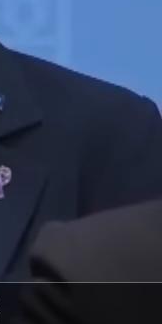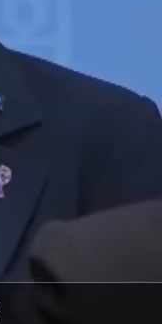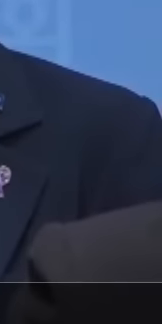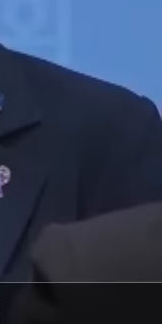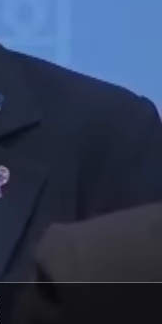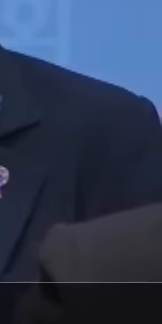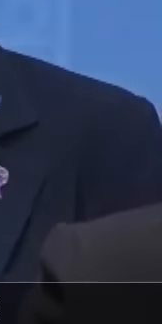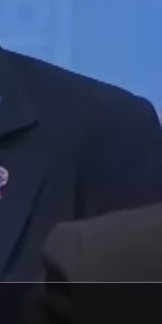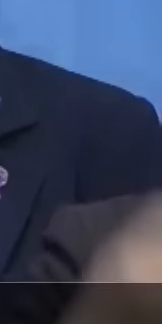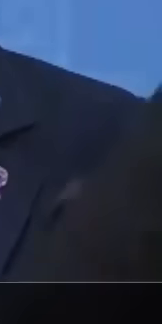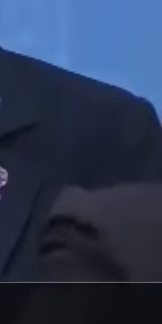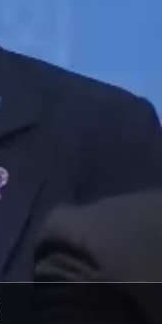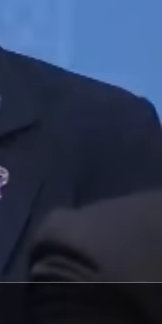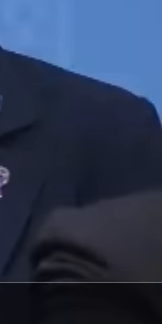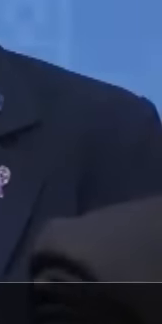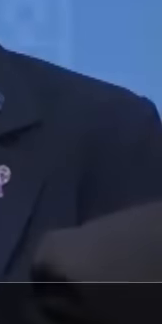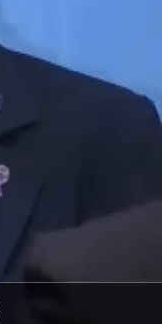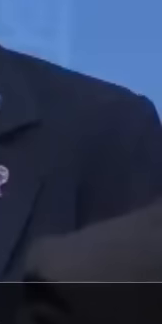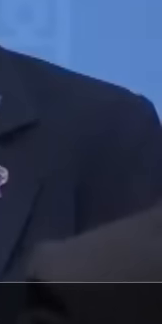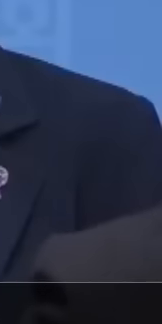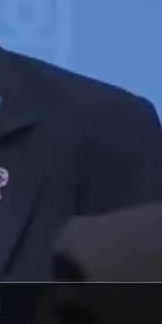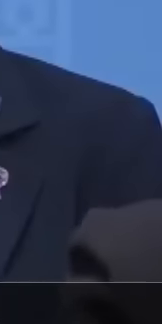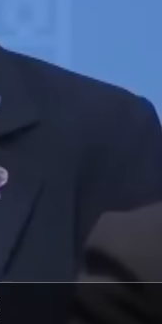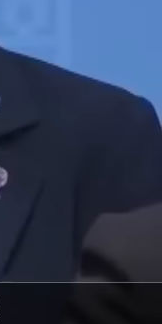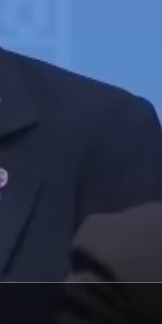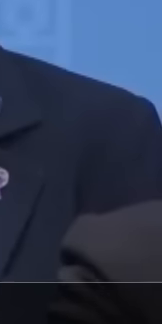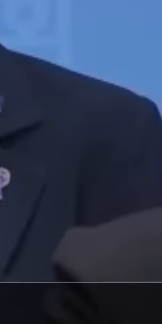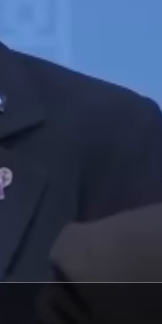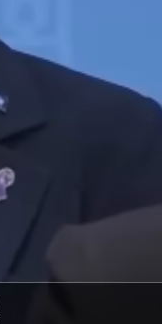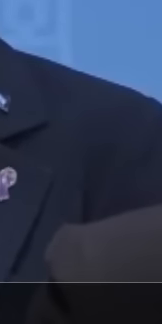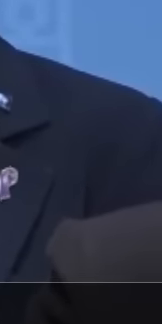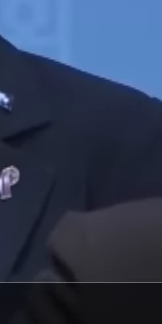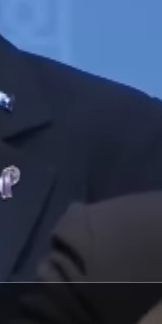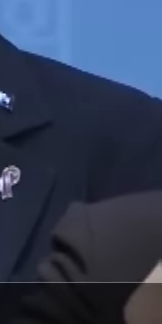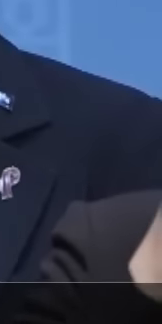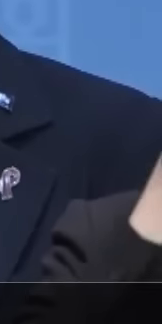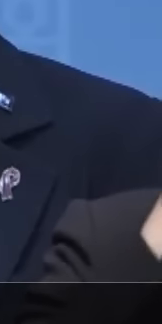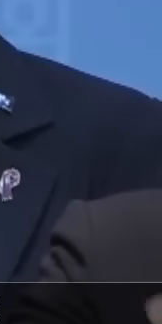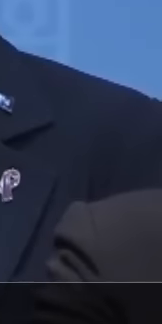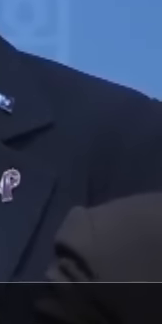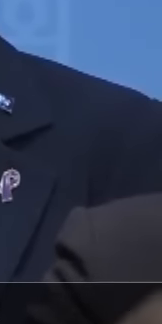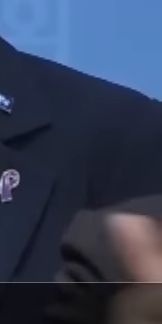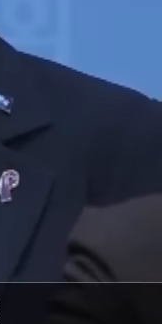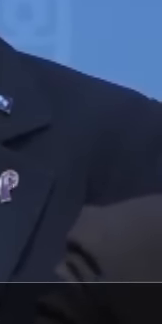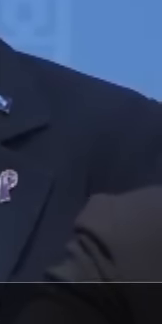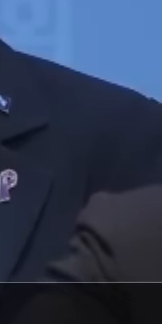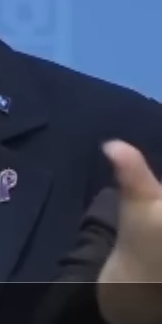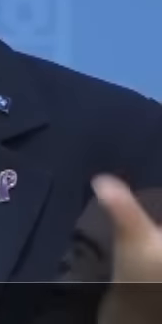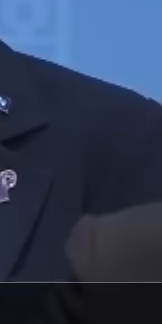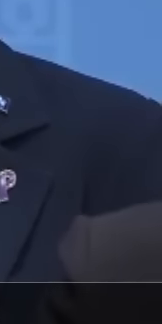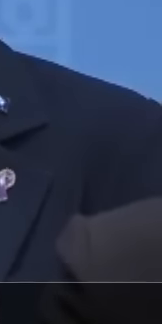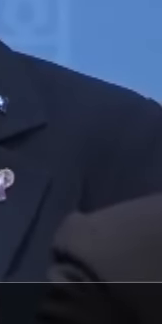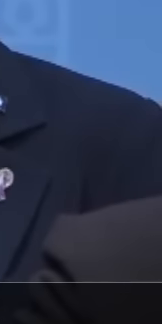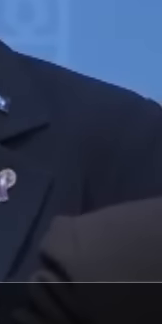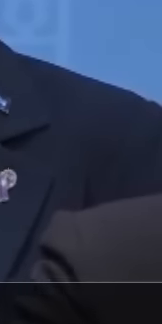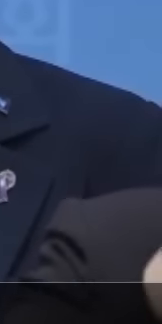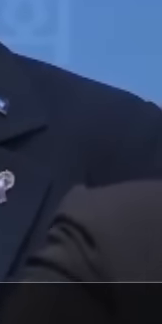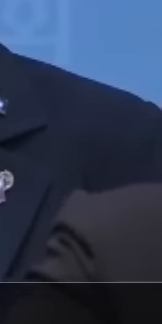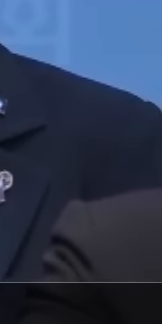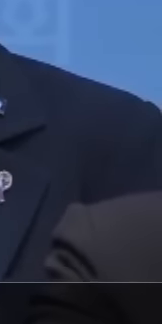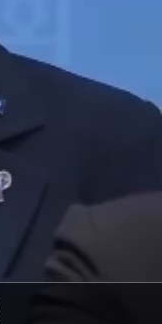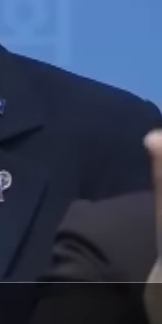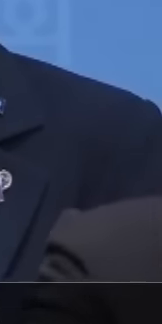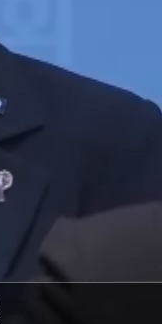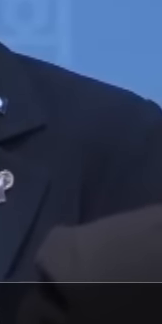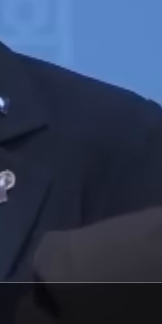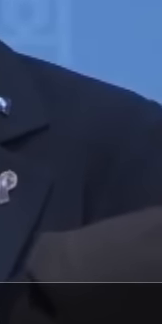조기 종식에 공감하며 조국혁신당에 보내주시는 국민 여러분의 성원과 지지에 깊은 감사의 말씀을